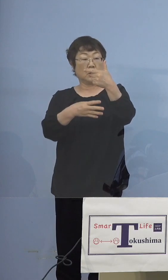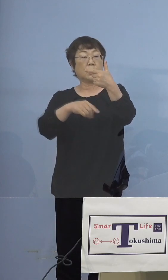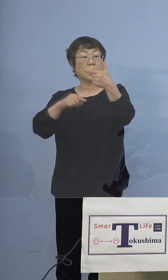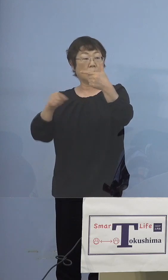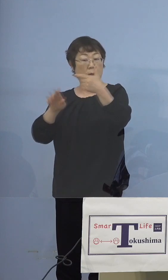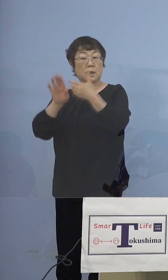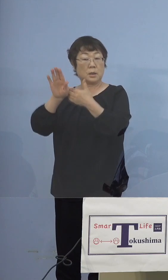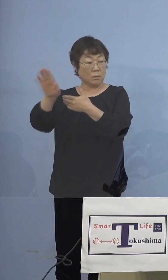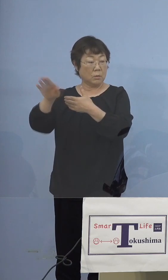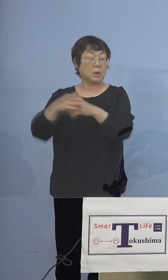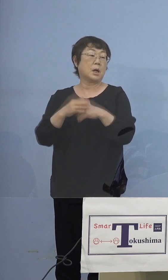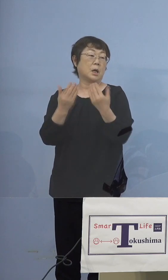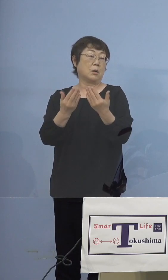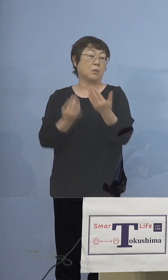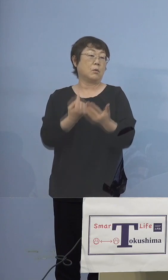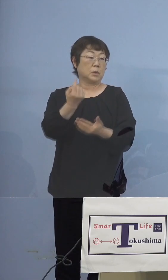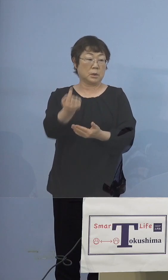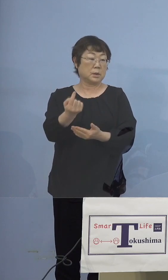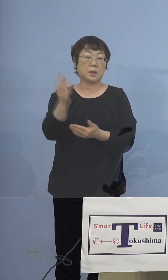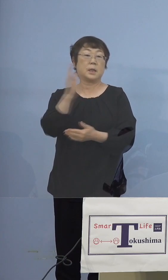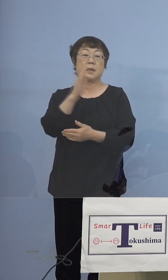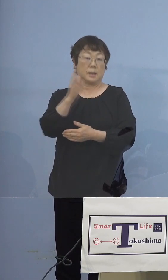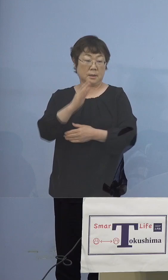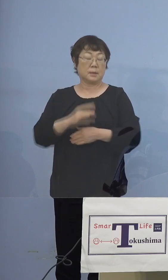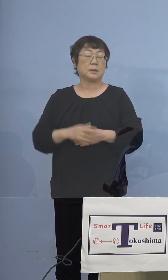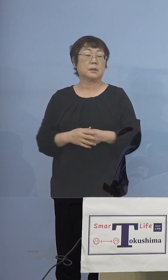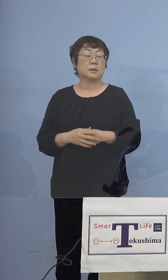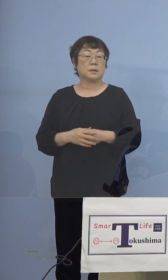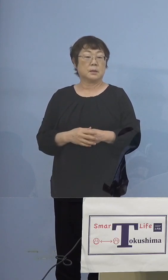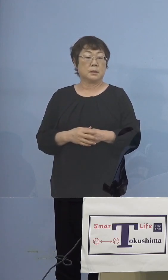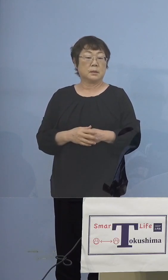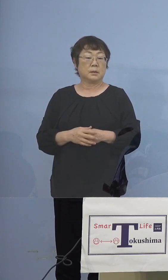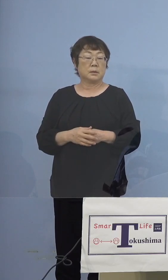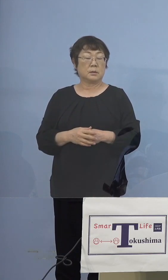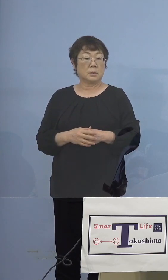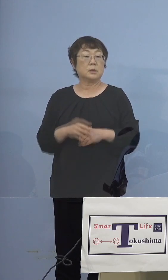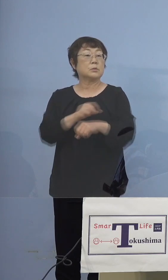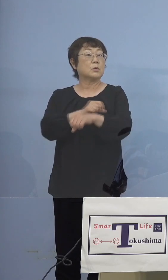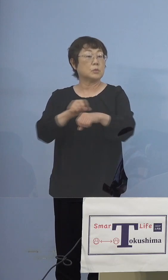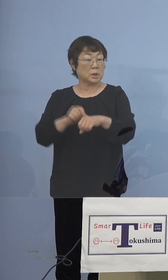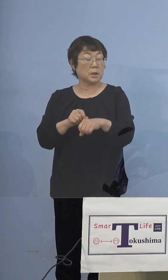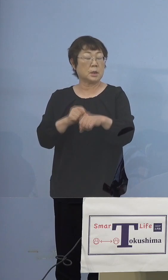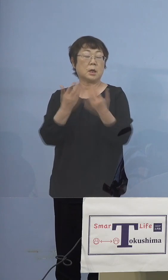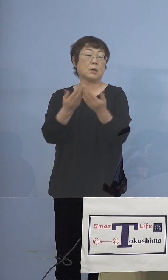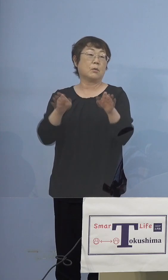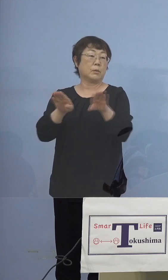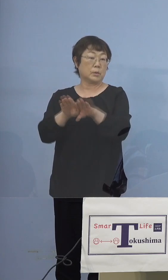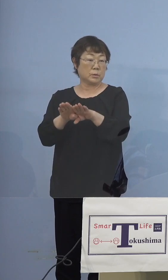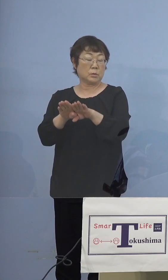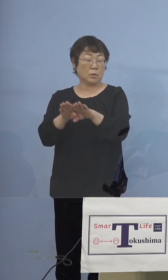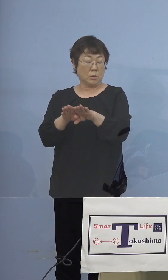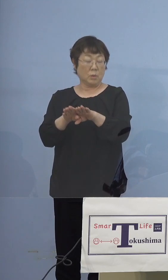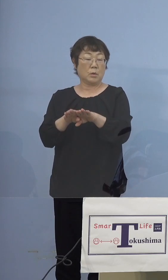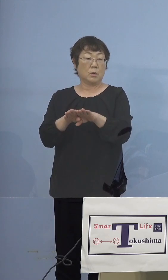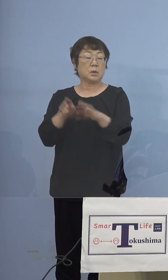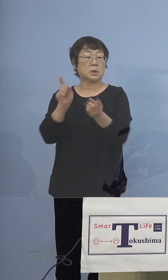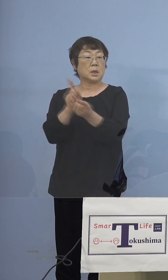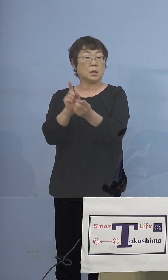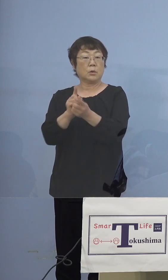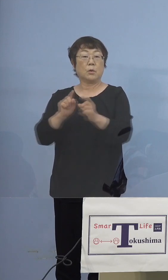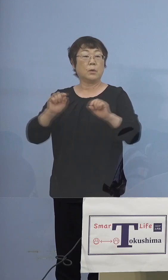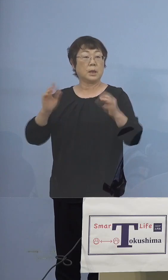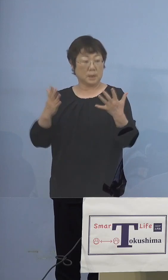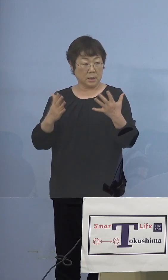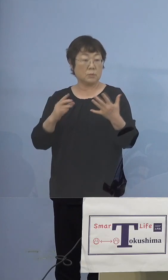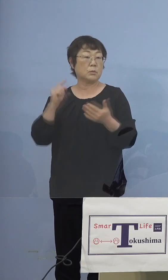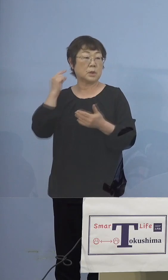4日以降学校に行かれていないというふうに聞いておりますので、特段その休校等の措置はされていないというふうに聞いております